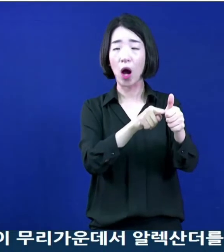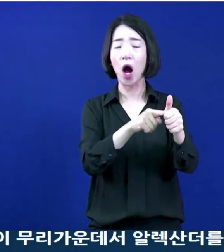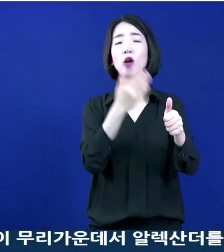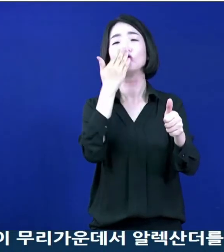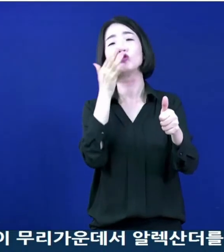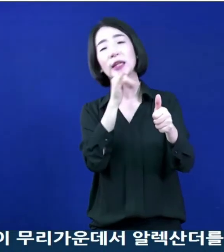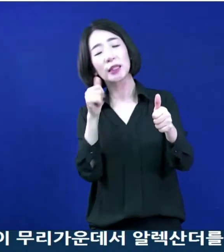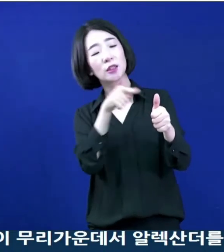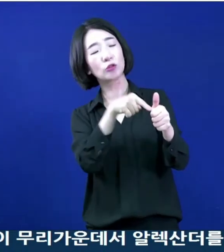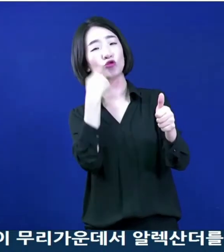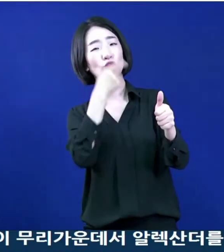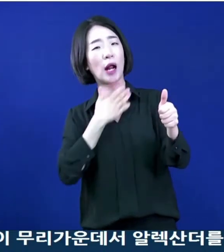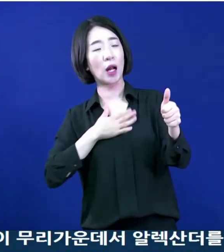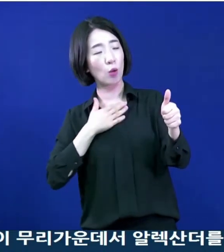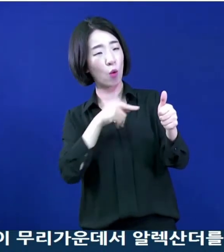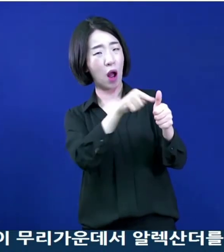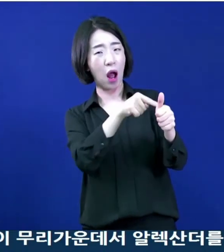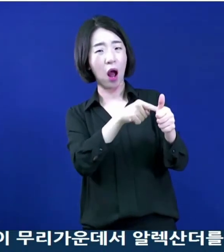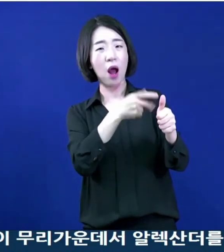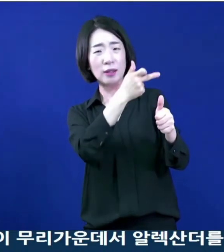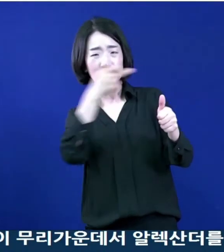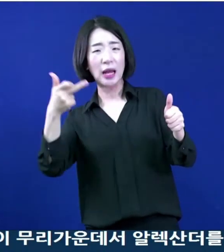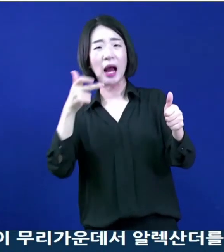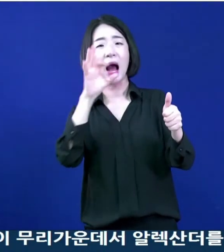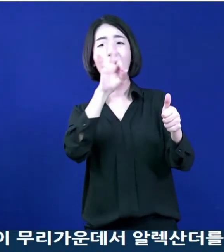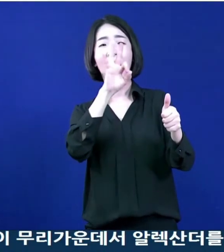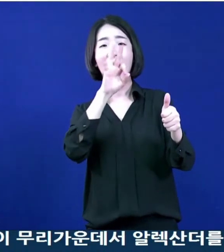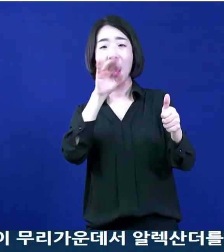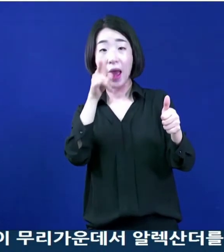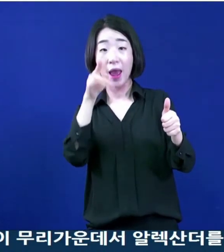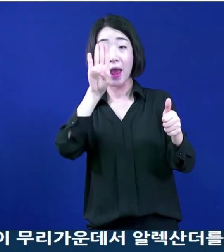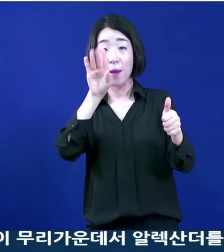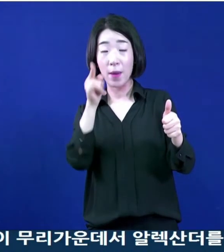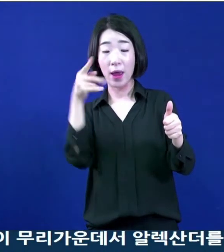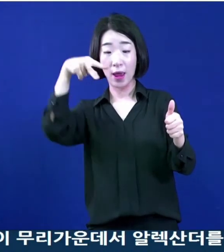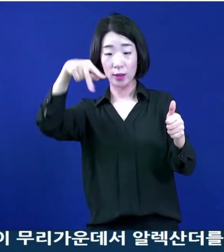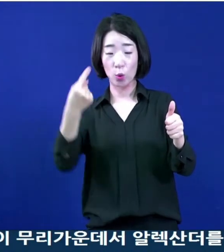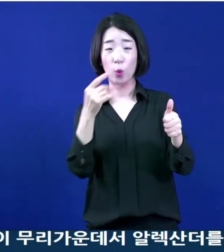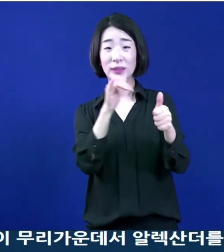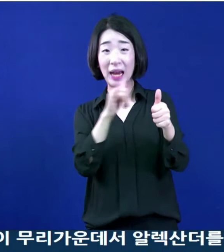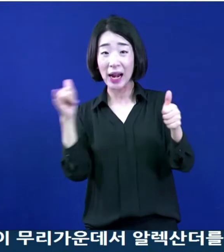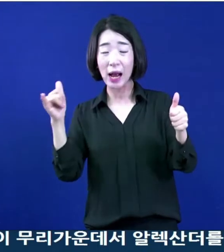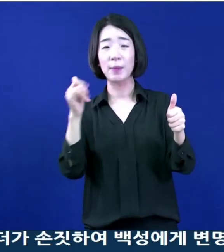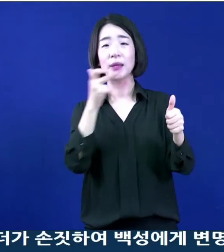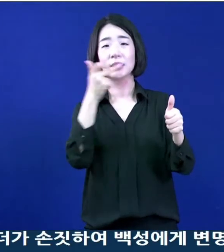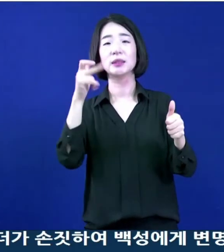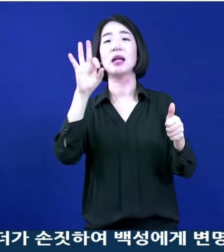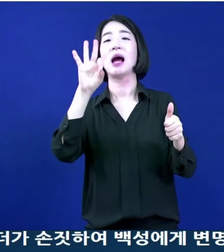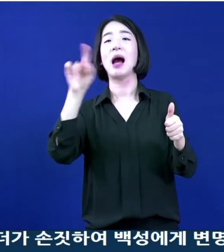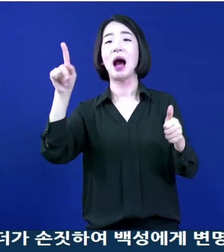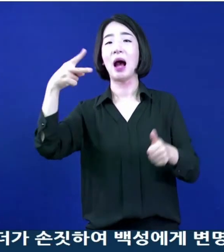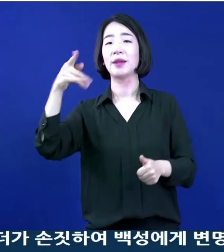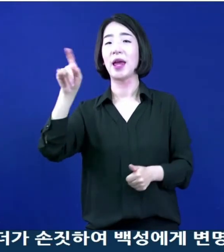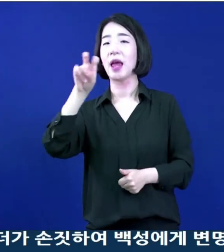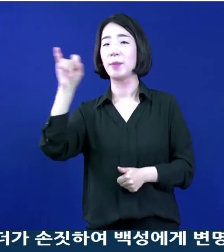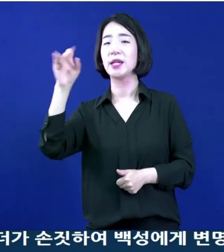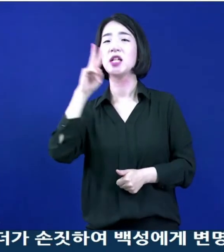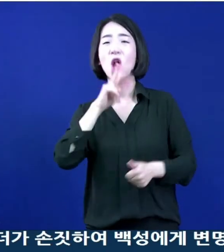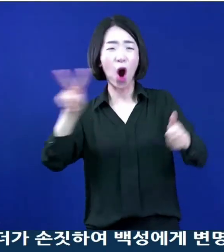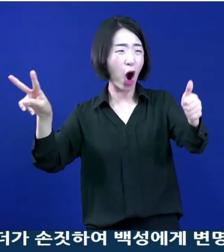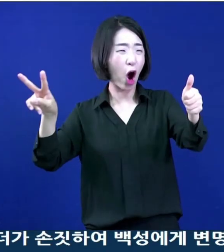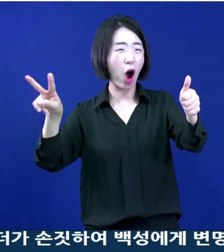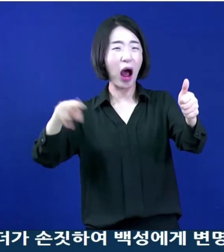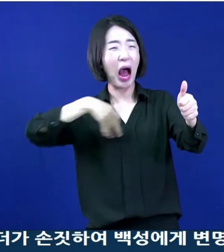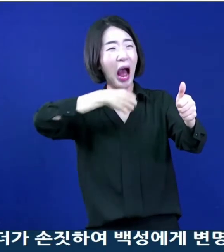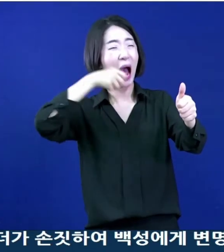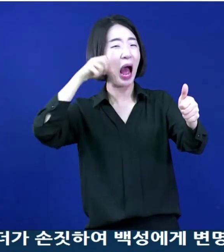외쳐 이르되 크다 에베소 사람의 아데미여 하기를 2시간이나 하더라. 알렉산더는 정황상 보니까 바울을